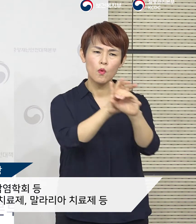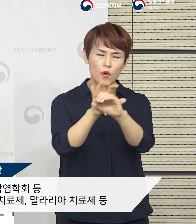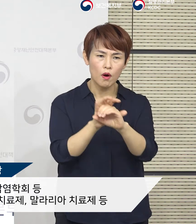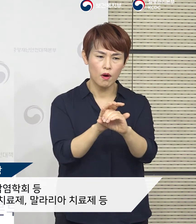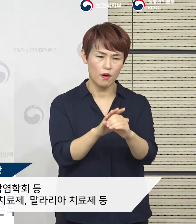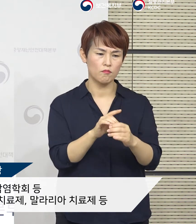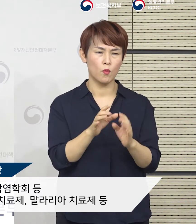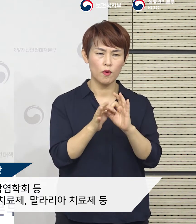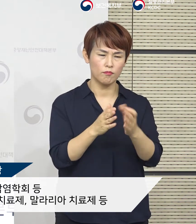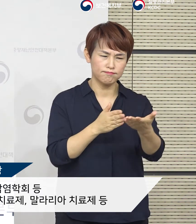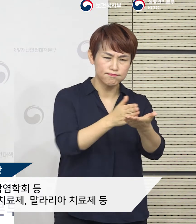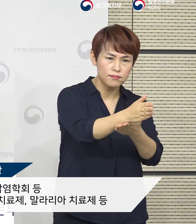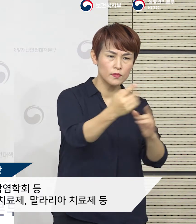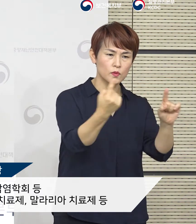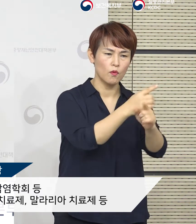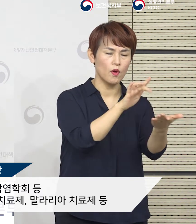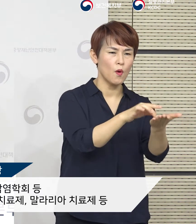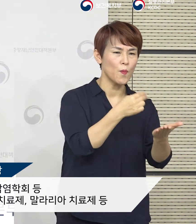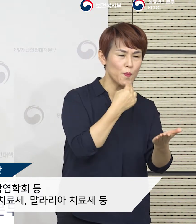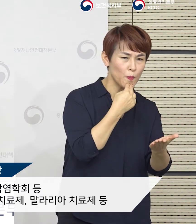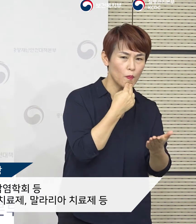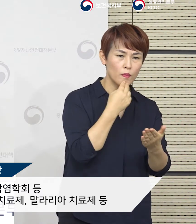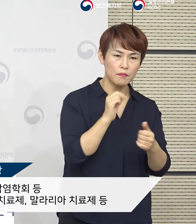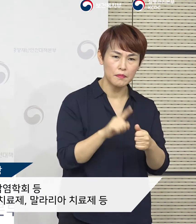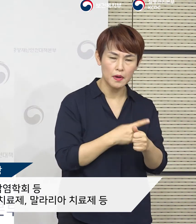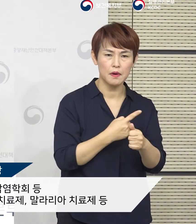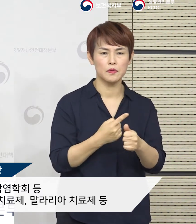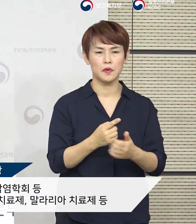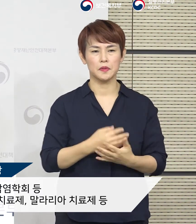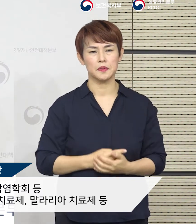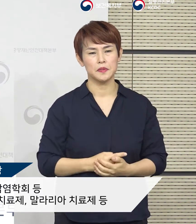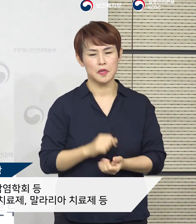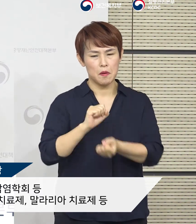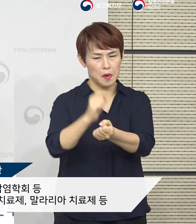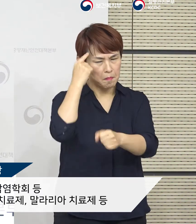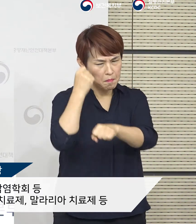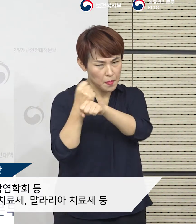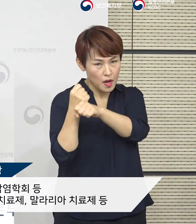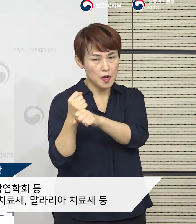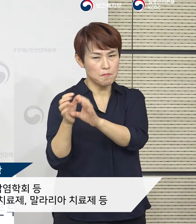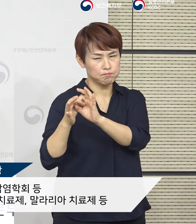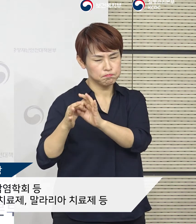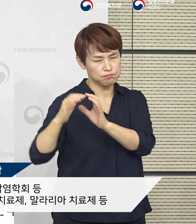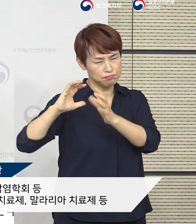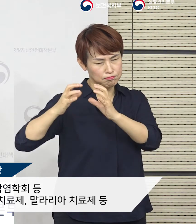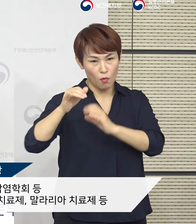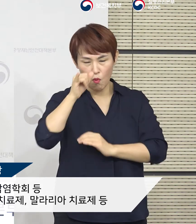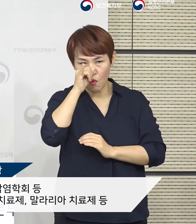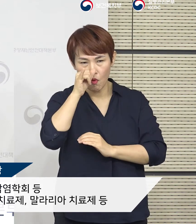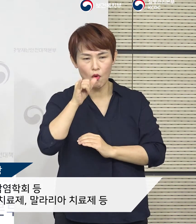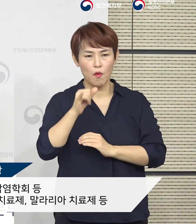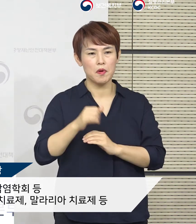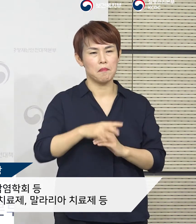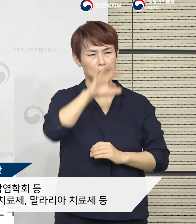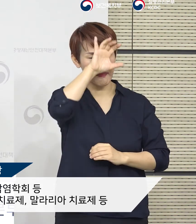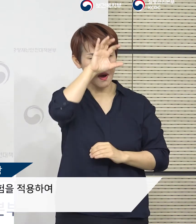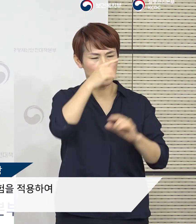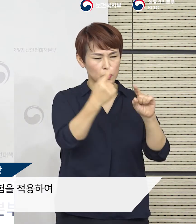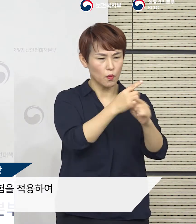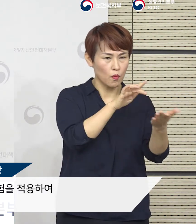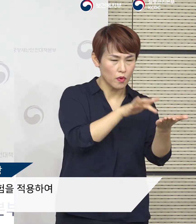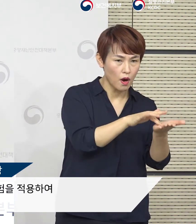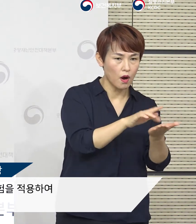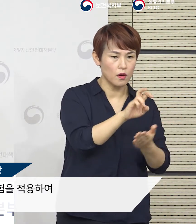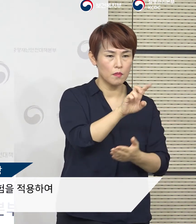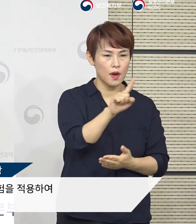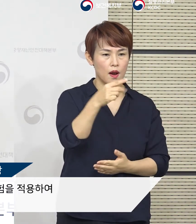치료제가 없어 정부는 대한감염학회 등 전문가 권고안을 바탕으로 후천성 면역 결핍증 치료제, 말라리아 치료제 등